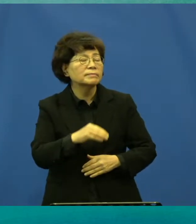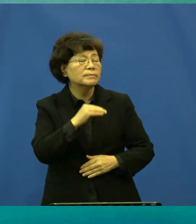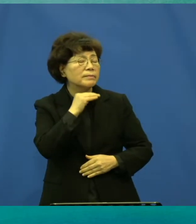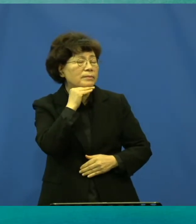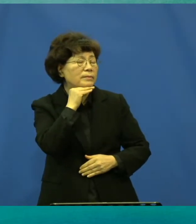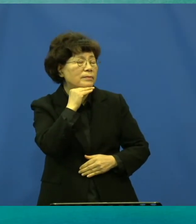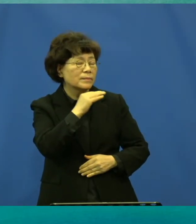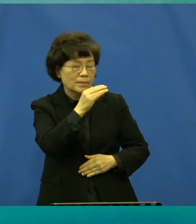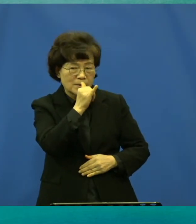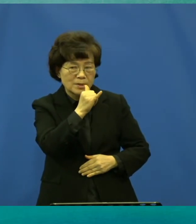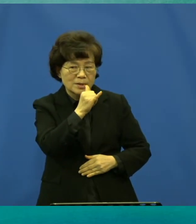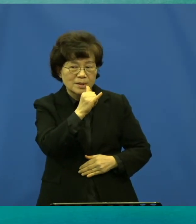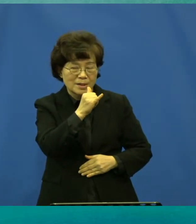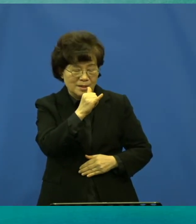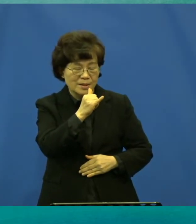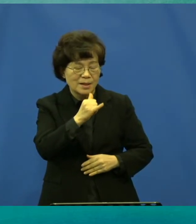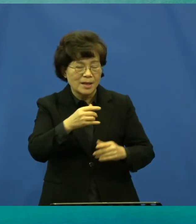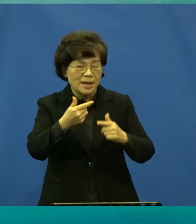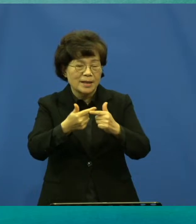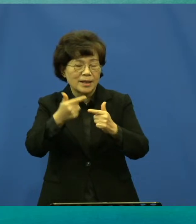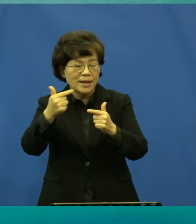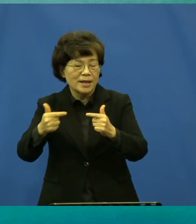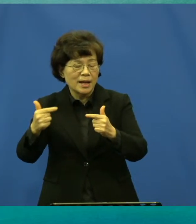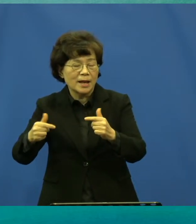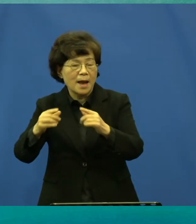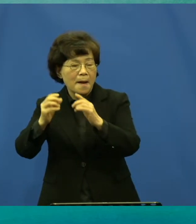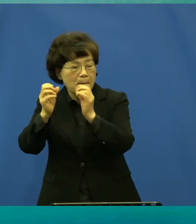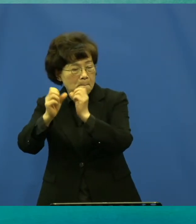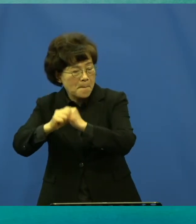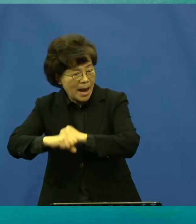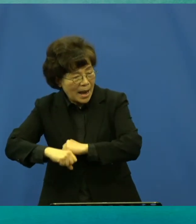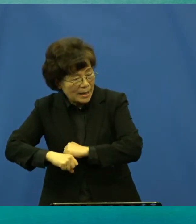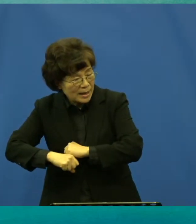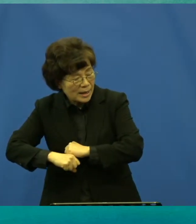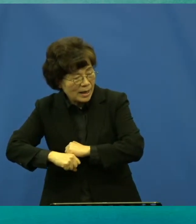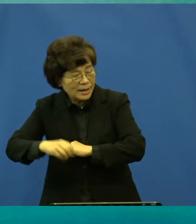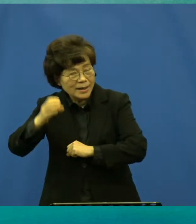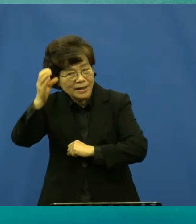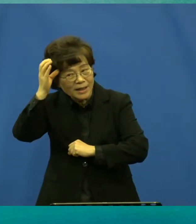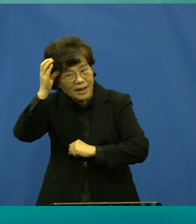아직도 어떤 기대감이 남아 있습니다. 니느웨에 무슨 일이 일어날지 모른다는 생각.